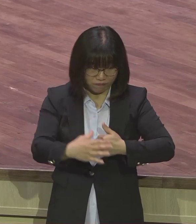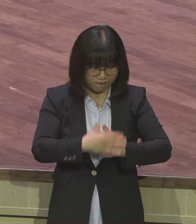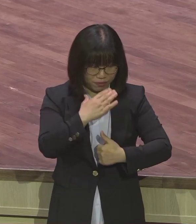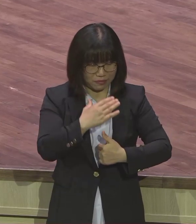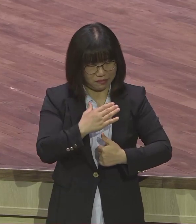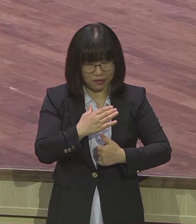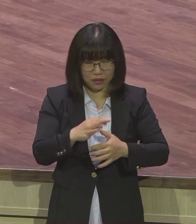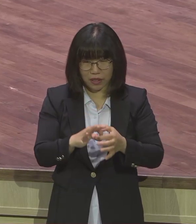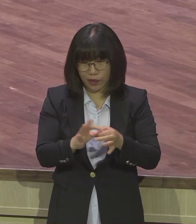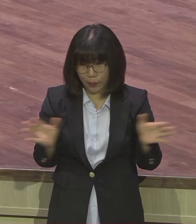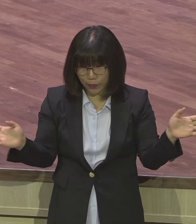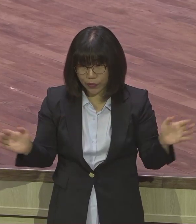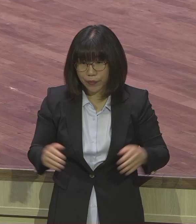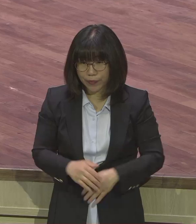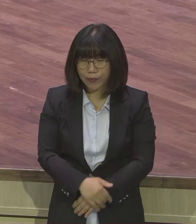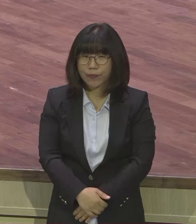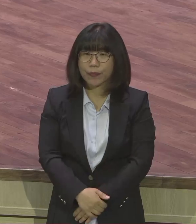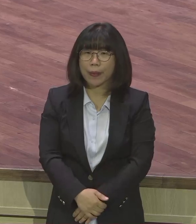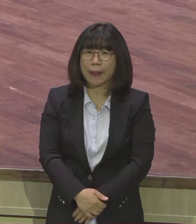거야.